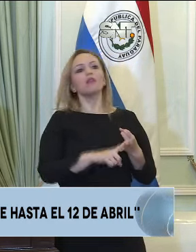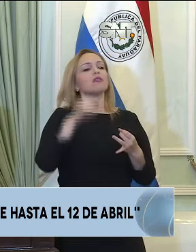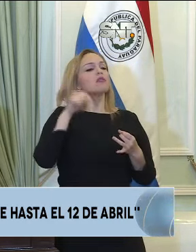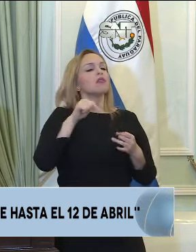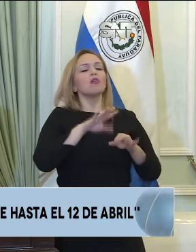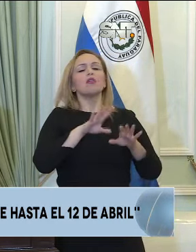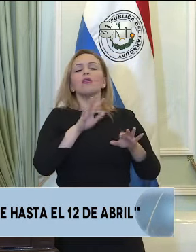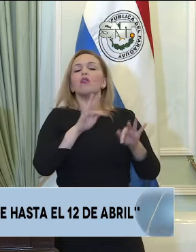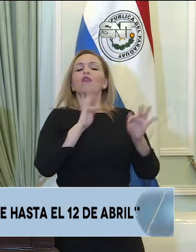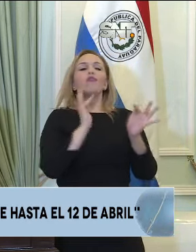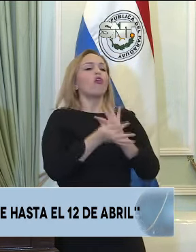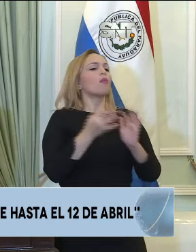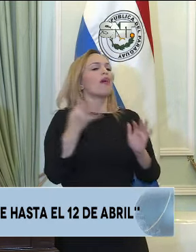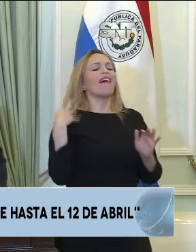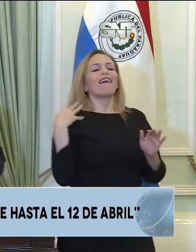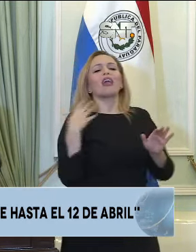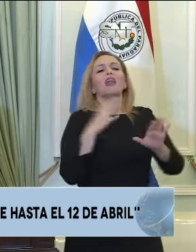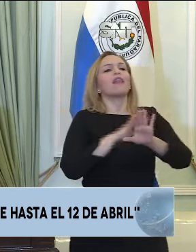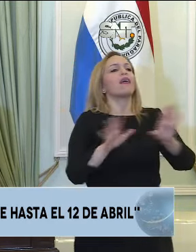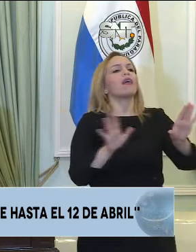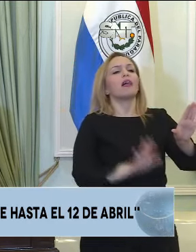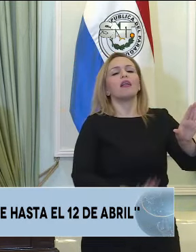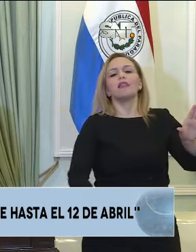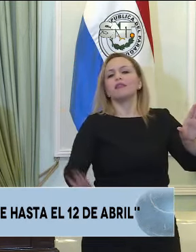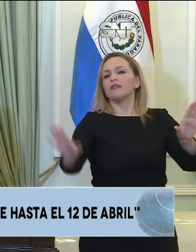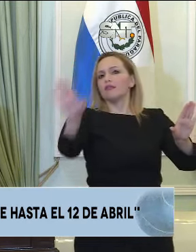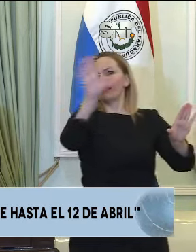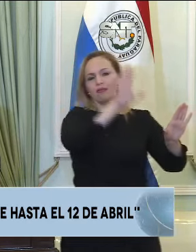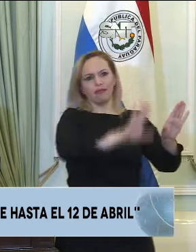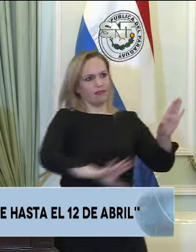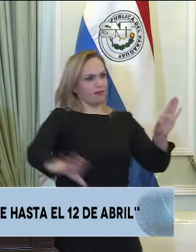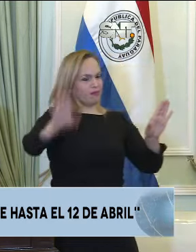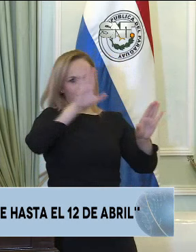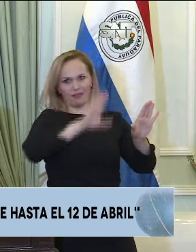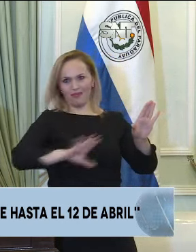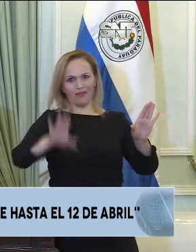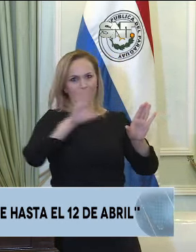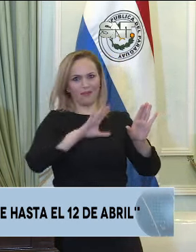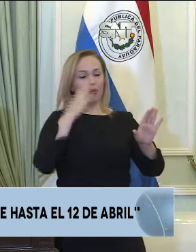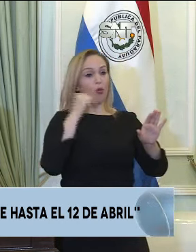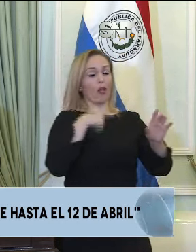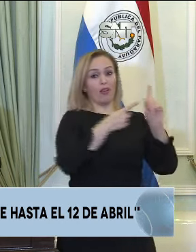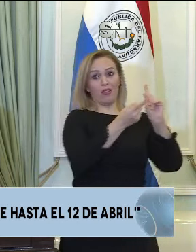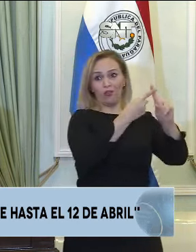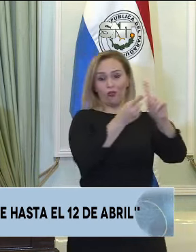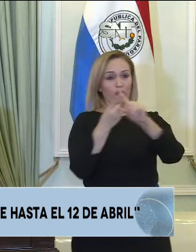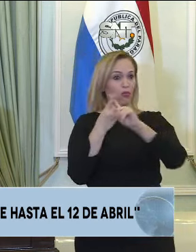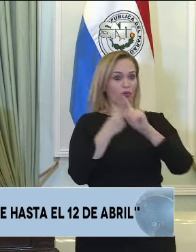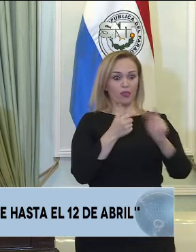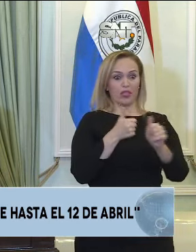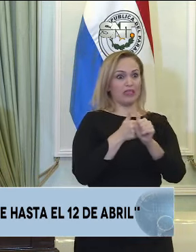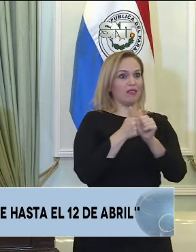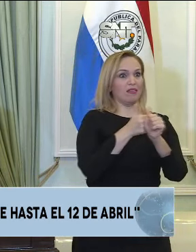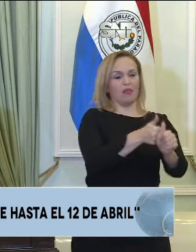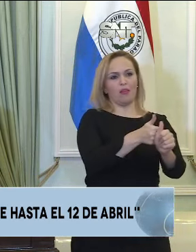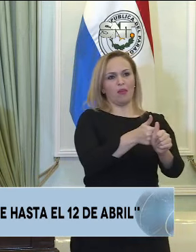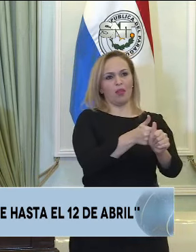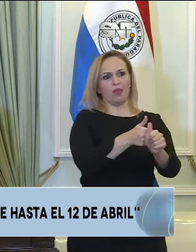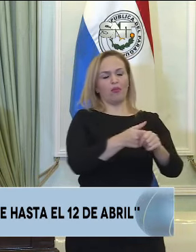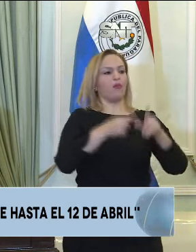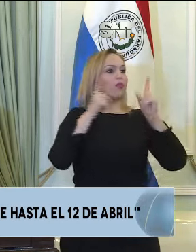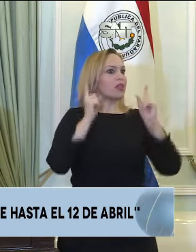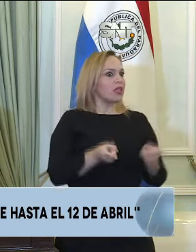universalmente desde el primer caso confirmado que tiene que ver precisamente con la identificación de estos contactos, el seguimiento pertinente,